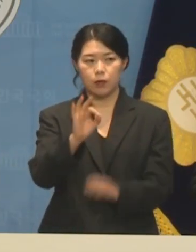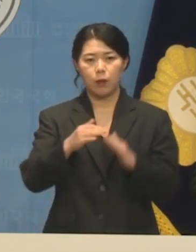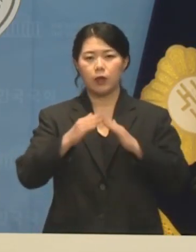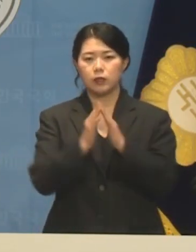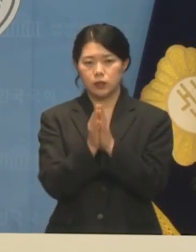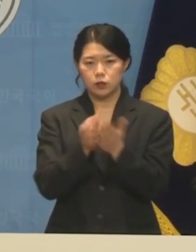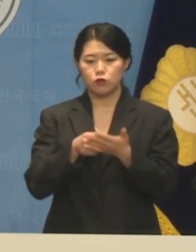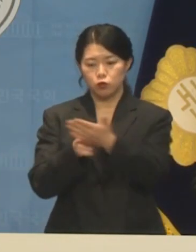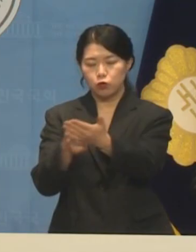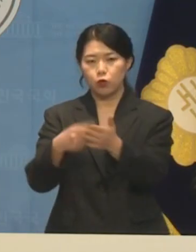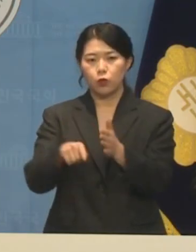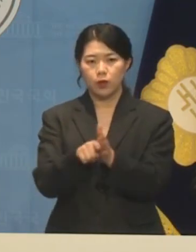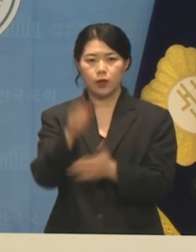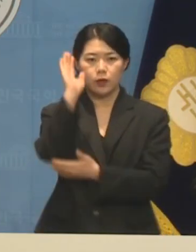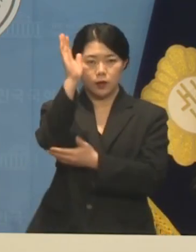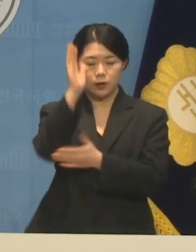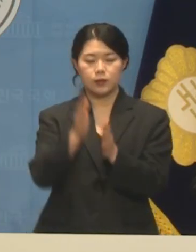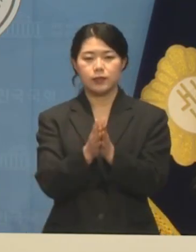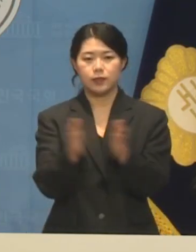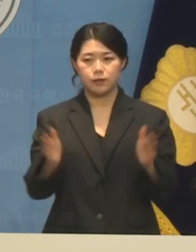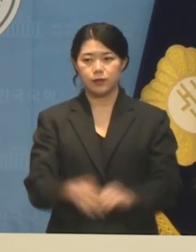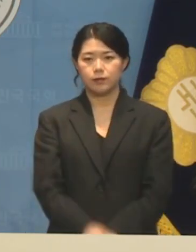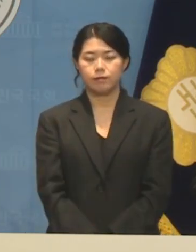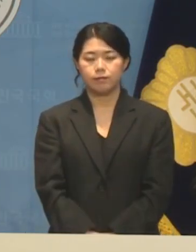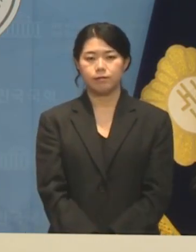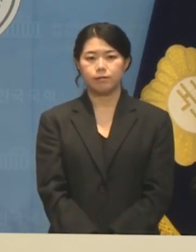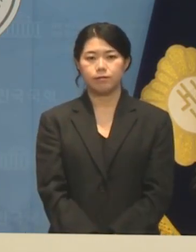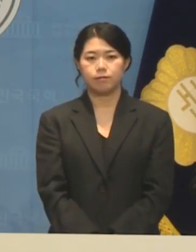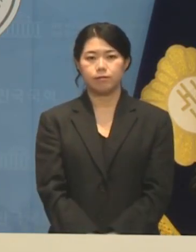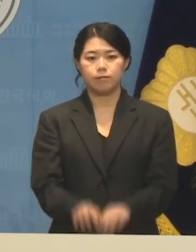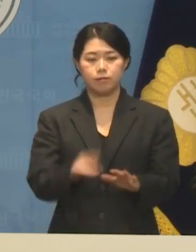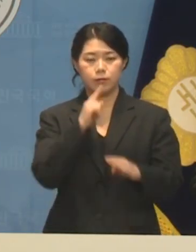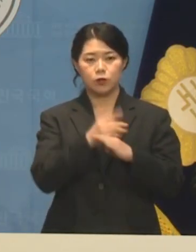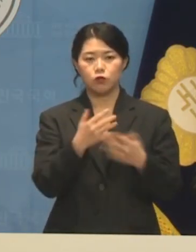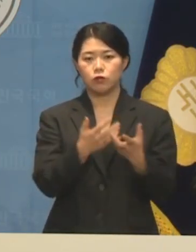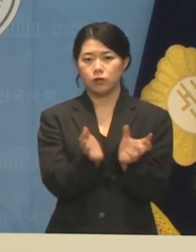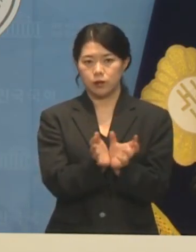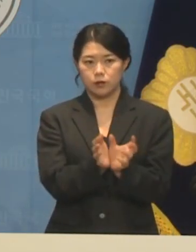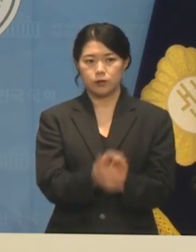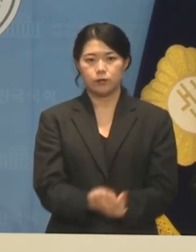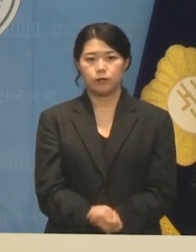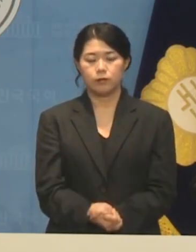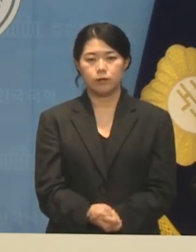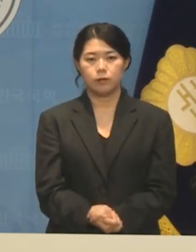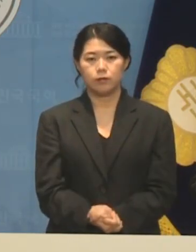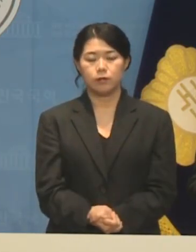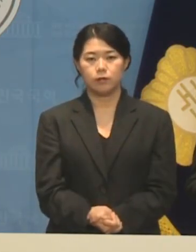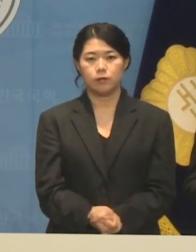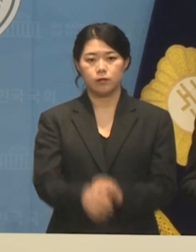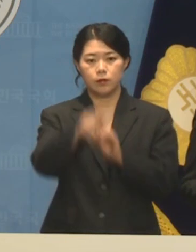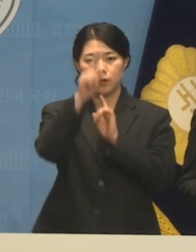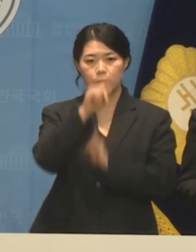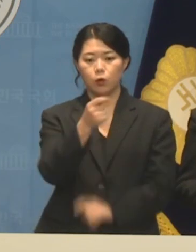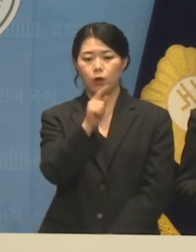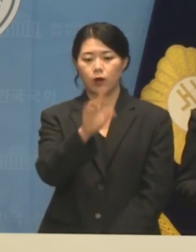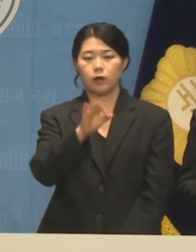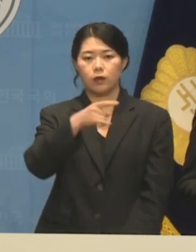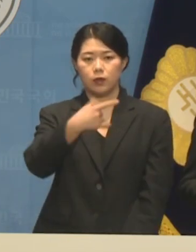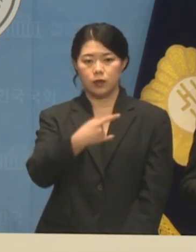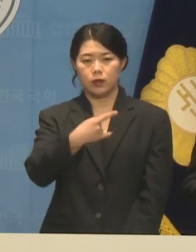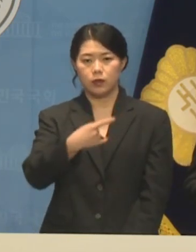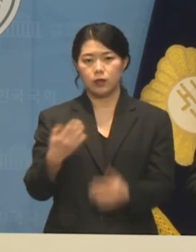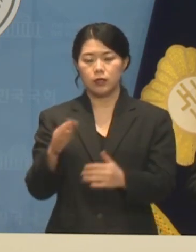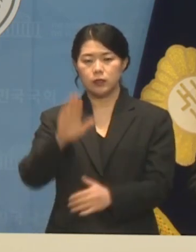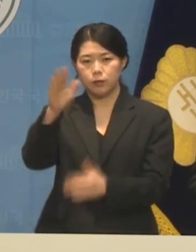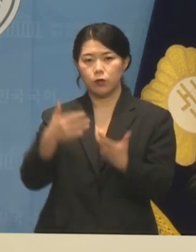위한 기자회견을 시작하도록 하겠습니다. 오늘 기자회견은 민주당, 더불어민주당 이광희 국회의원, 그리고